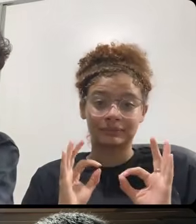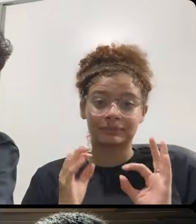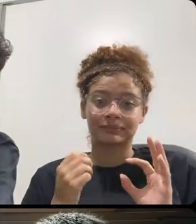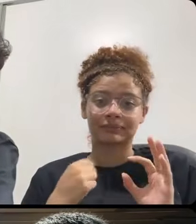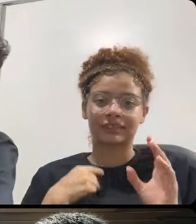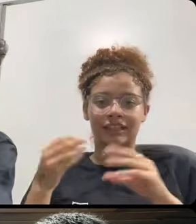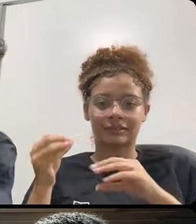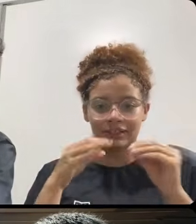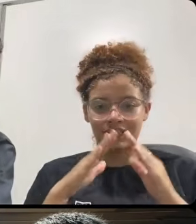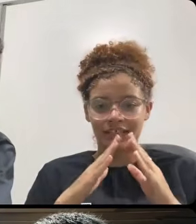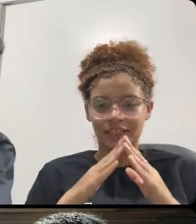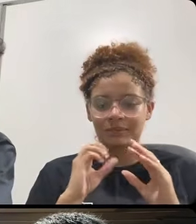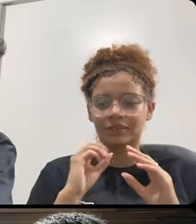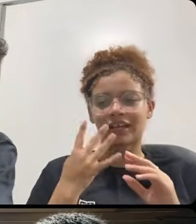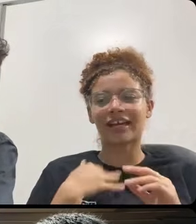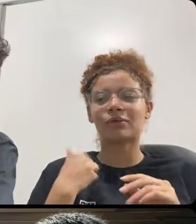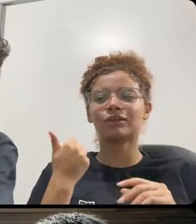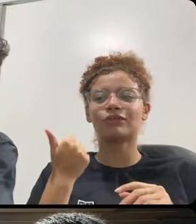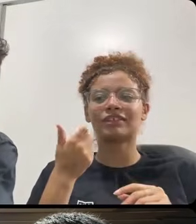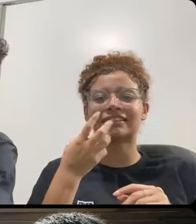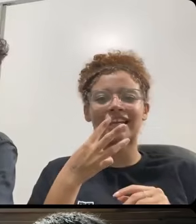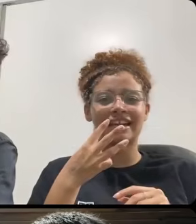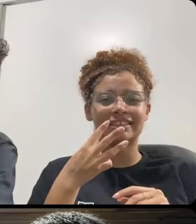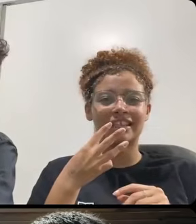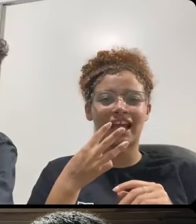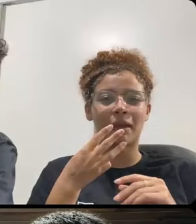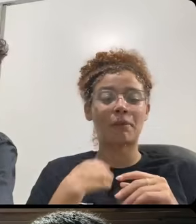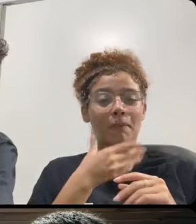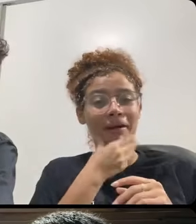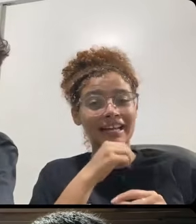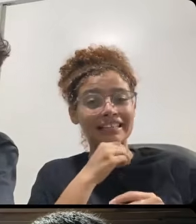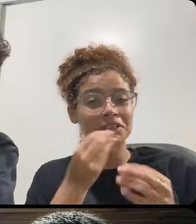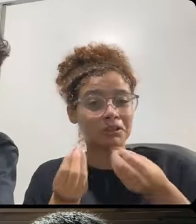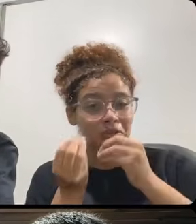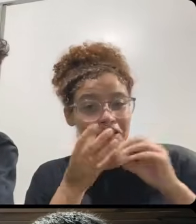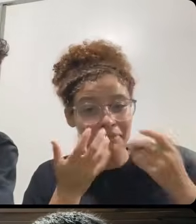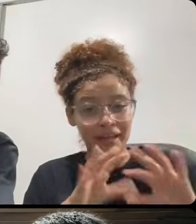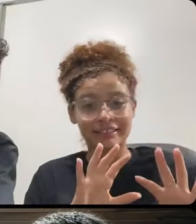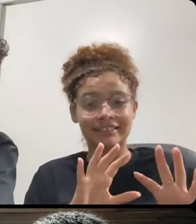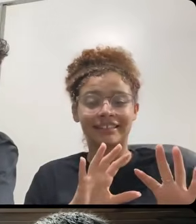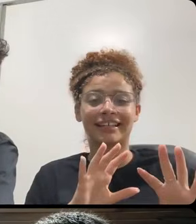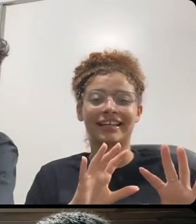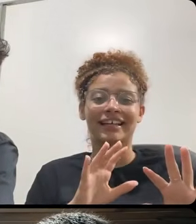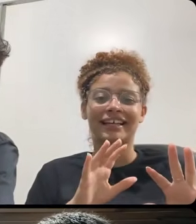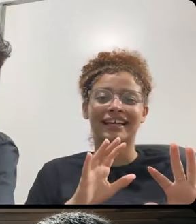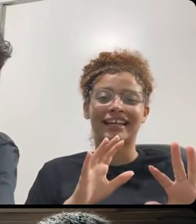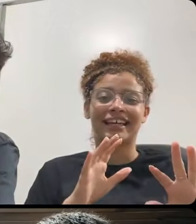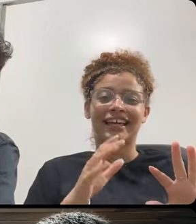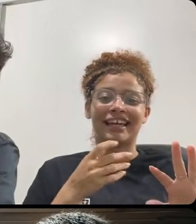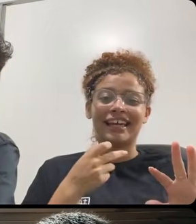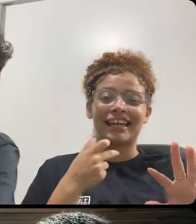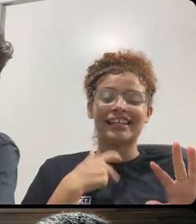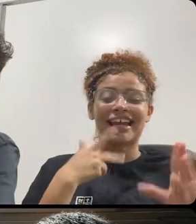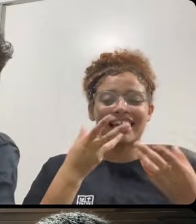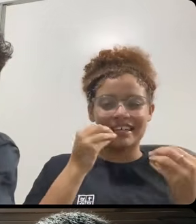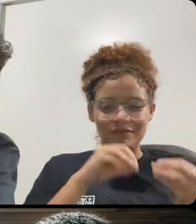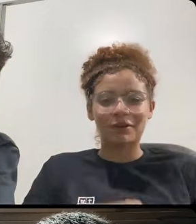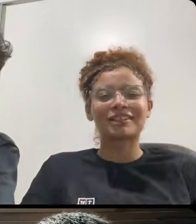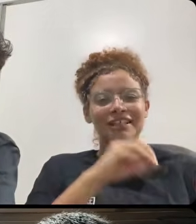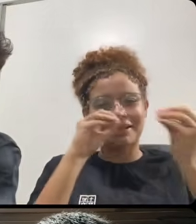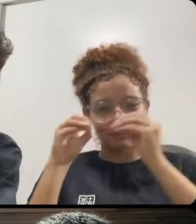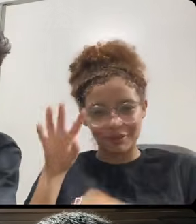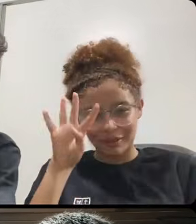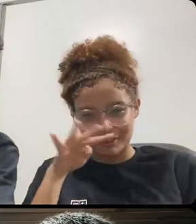adaptar dentro da igreja. Só que aí quando eu fiz 13, meu pai decidiu que não queria mais. E